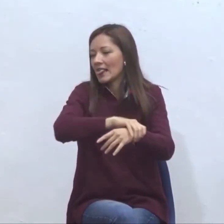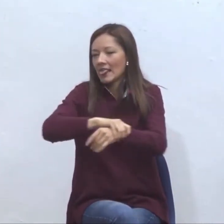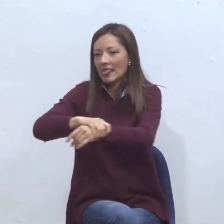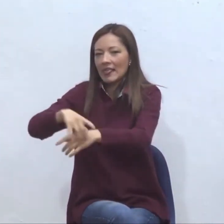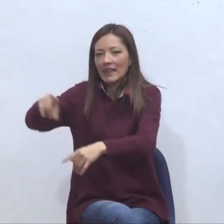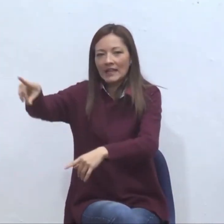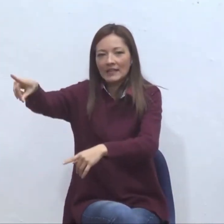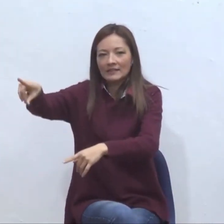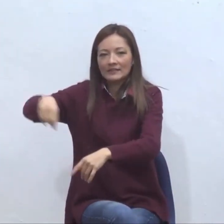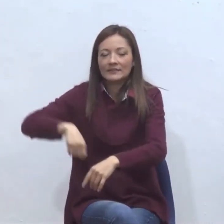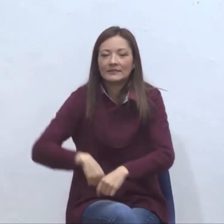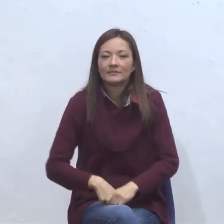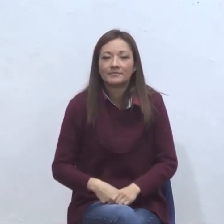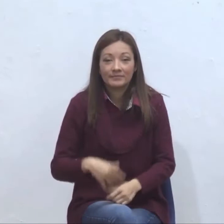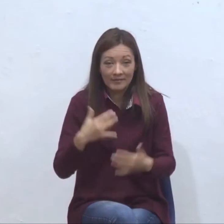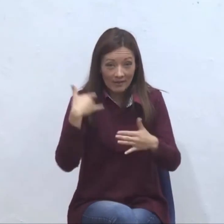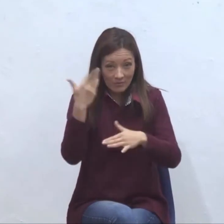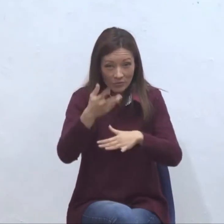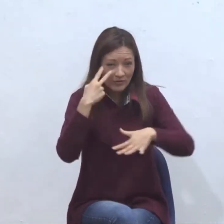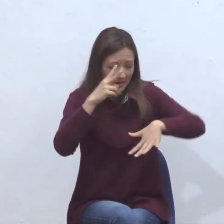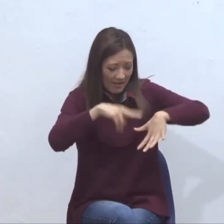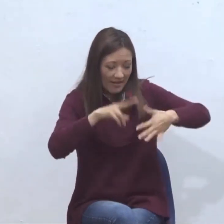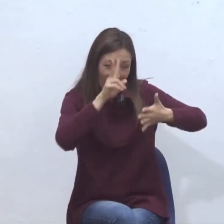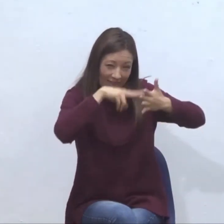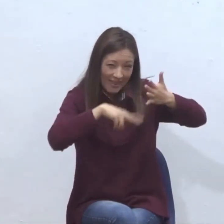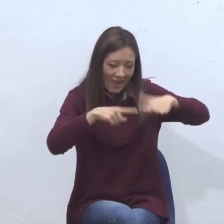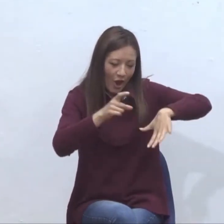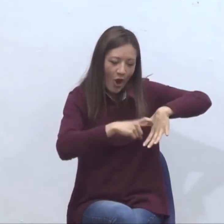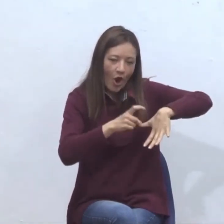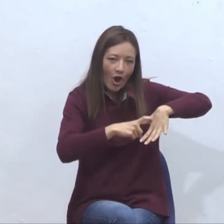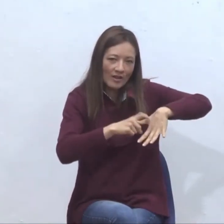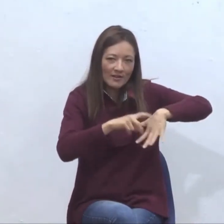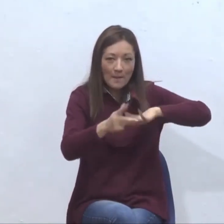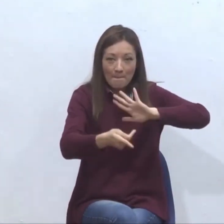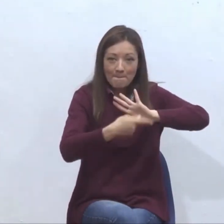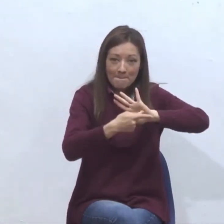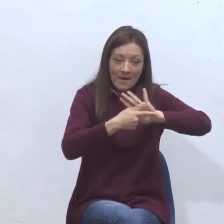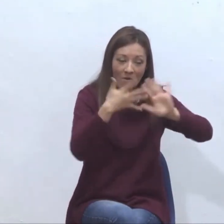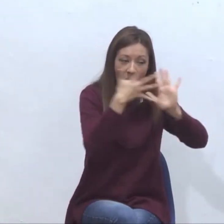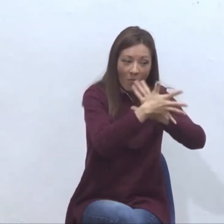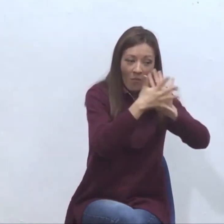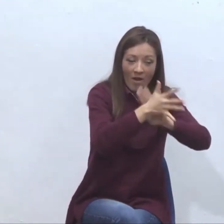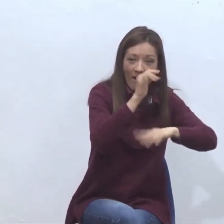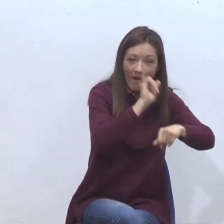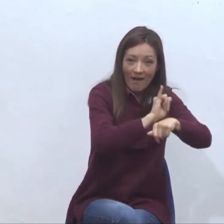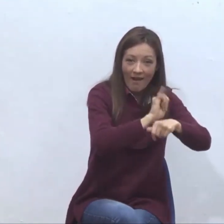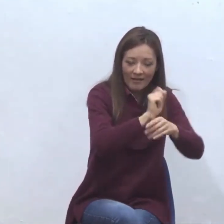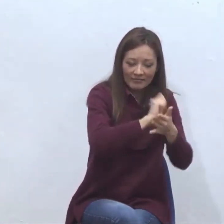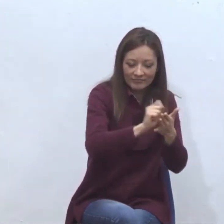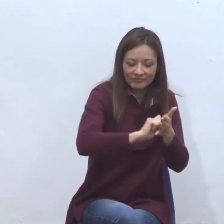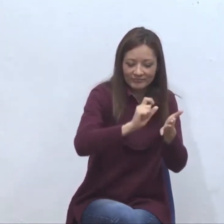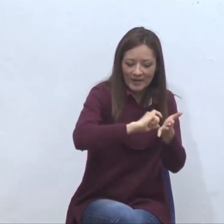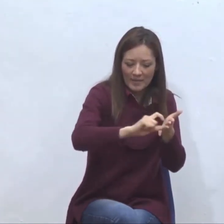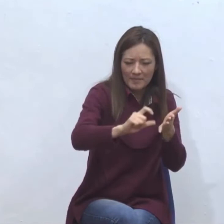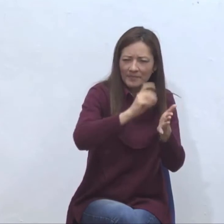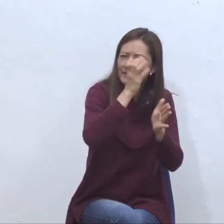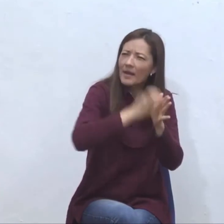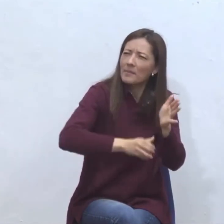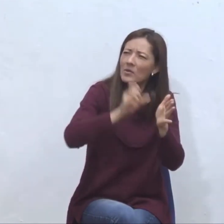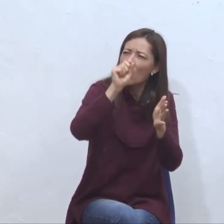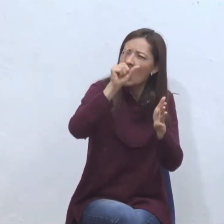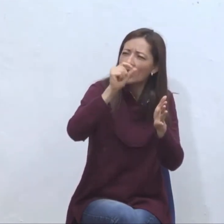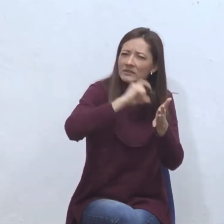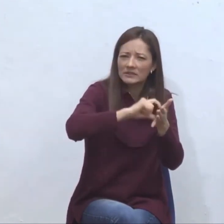Ahora que vayamos a leer Corintios, usted se va a dar cuenta que Pablo le dice a la iglesia, en el versículo 17, en el capítulo 11,